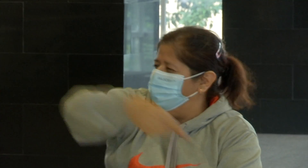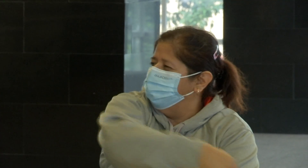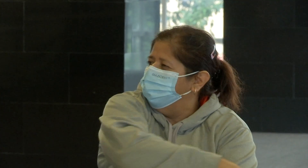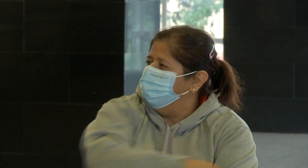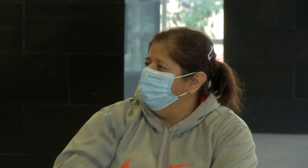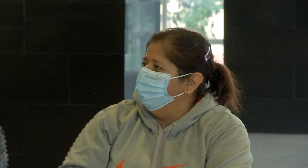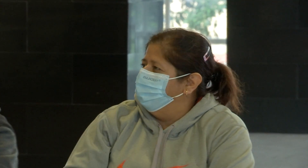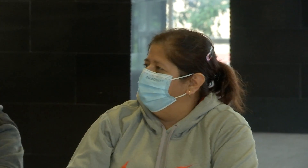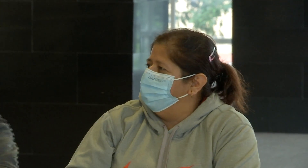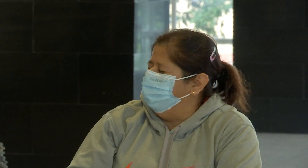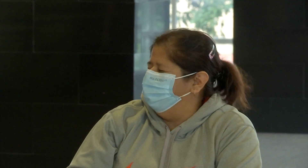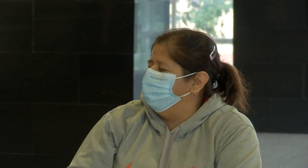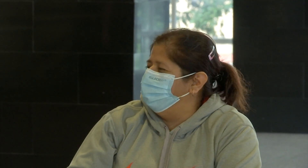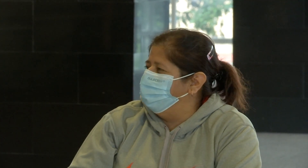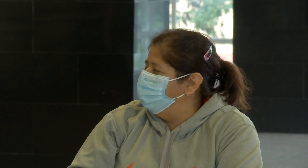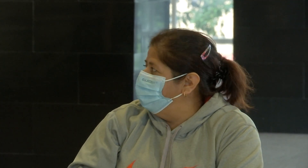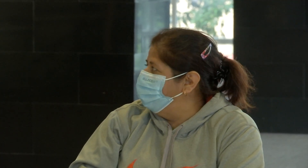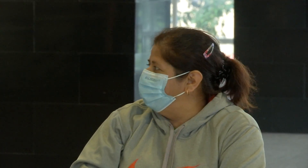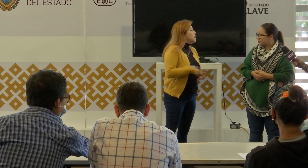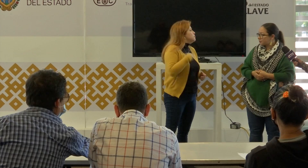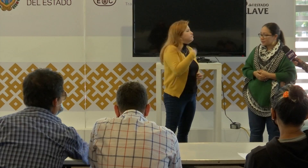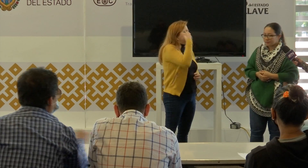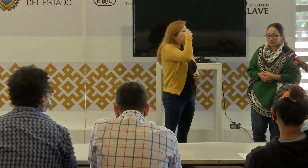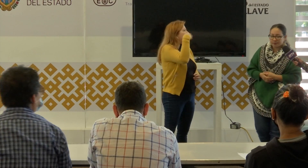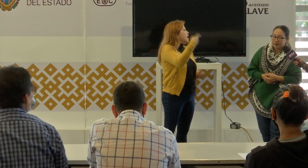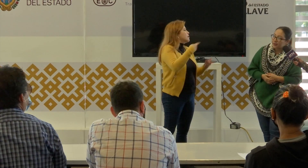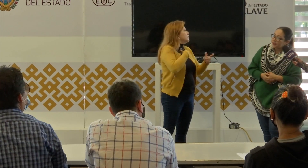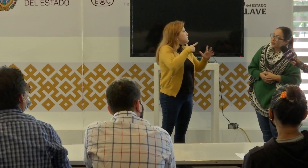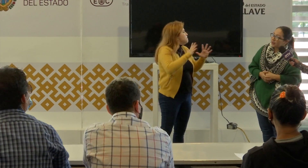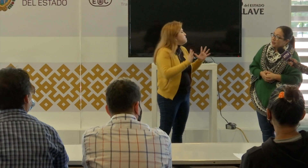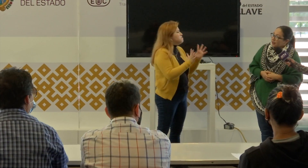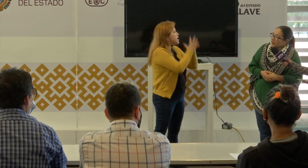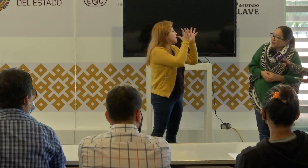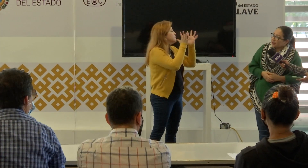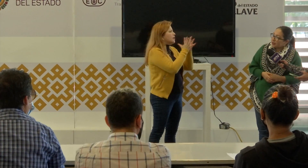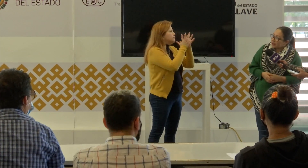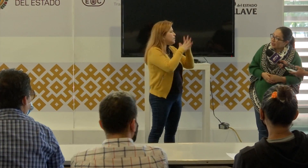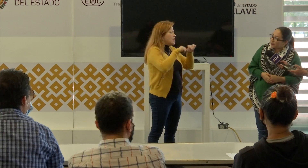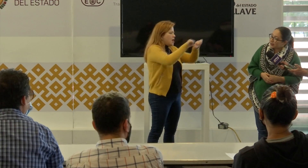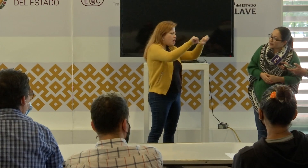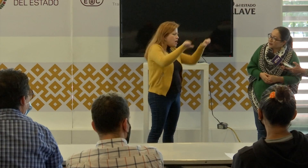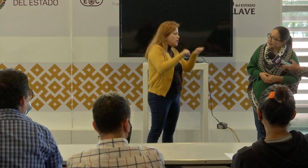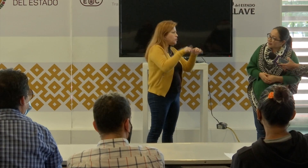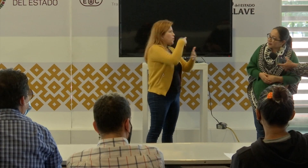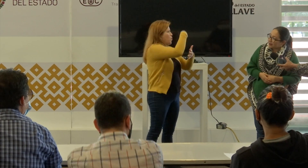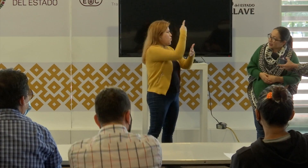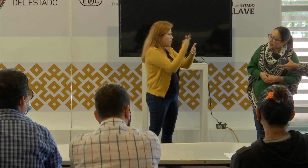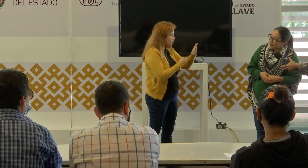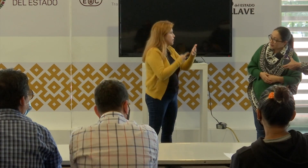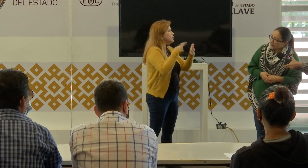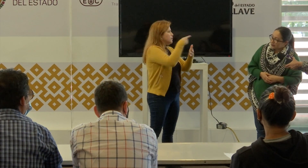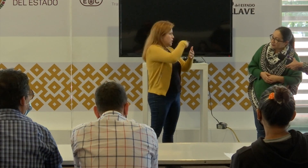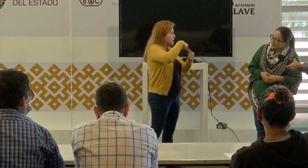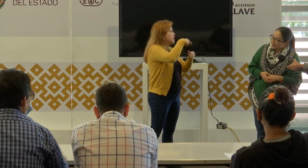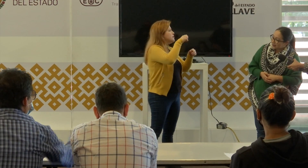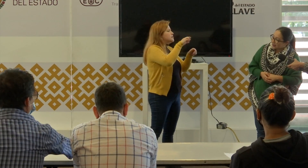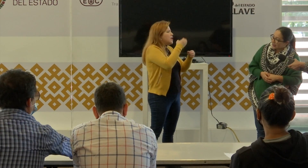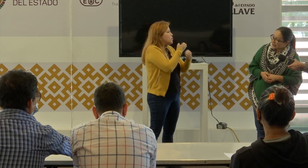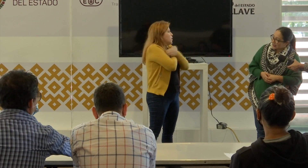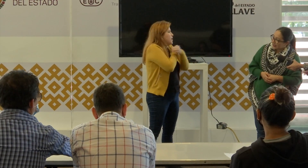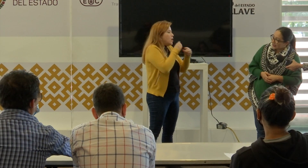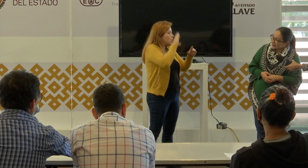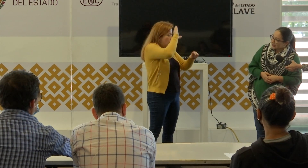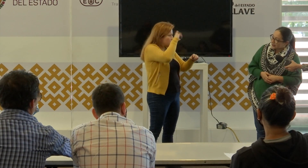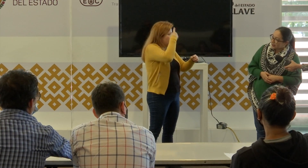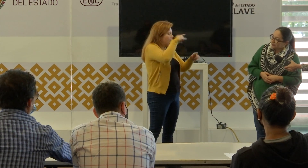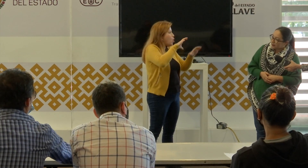cada mes una serie de reuniones con más personas con discapacidad auditiva. El objetivo de esta primera reunión es presentar